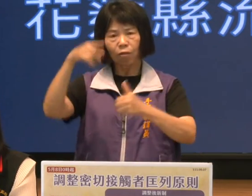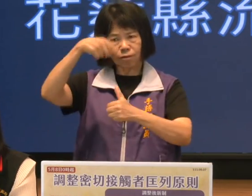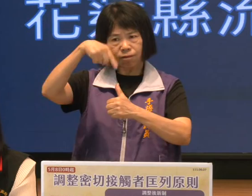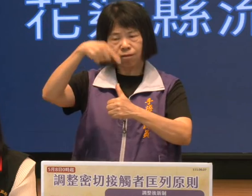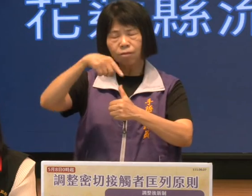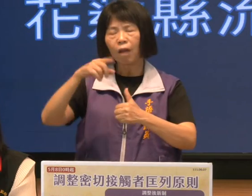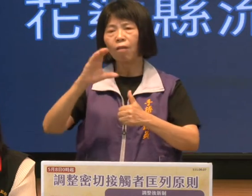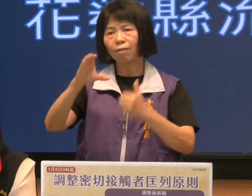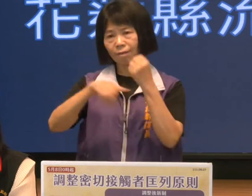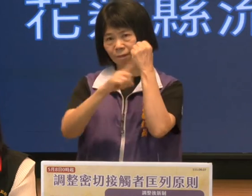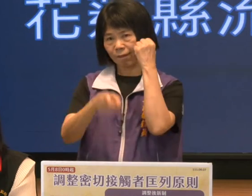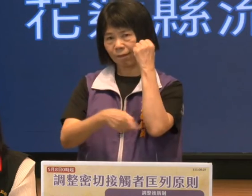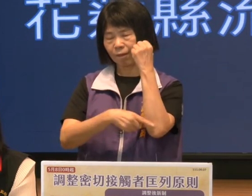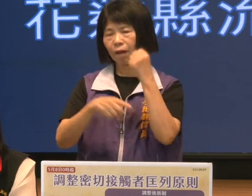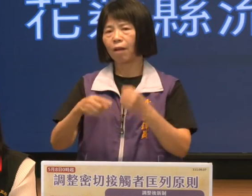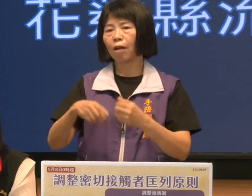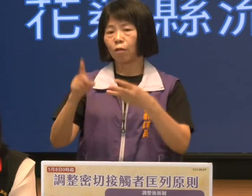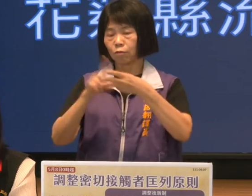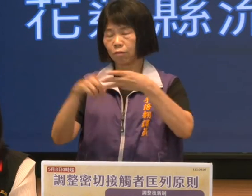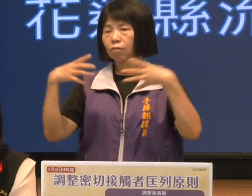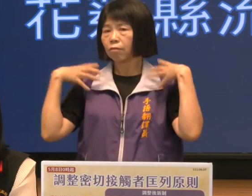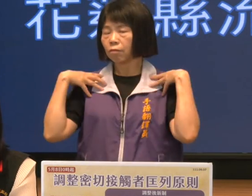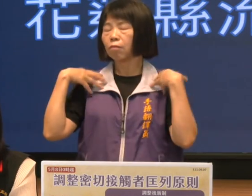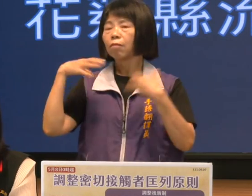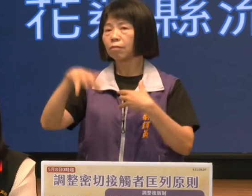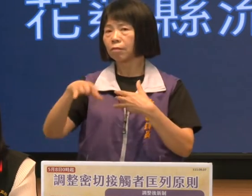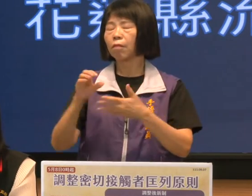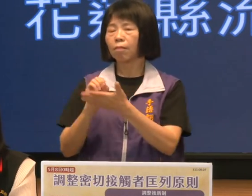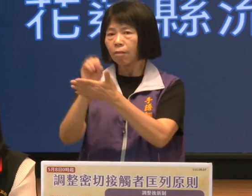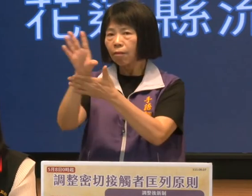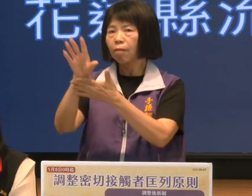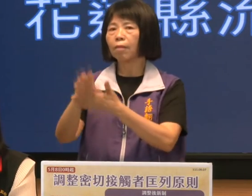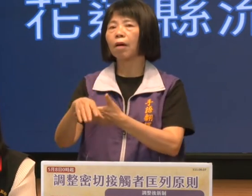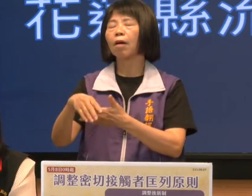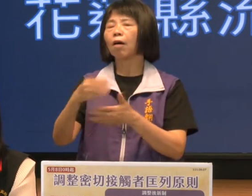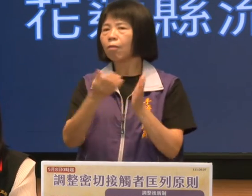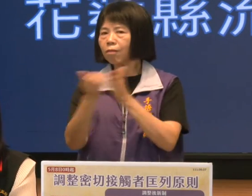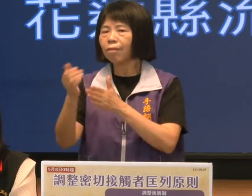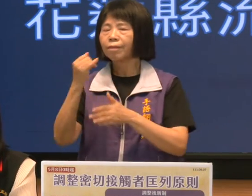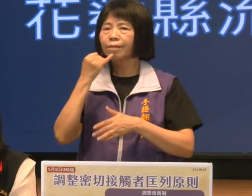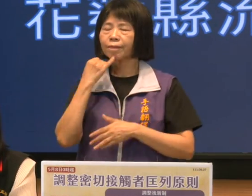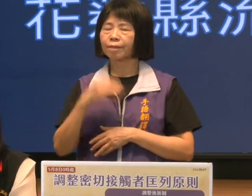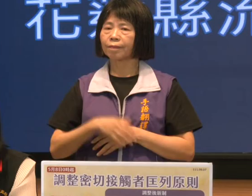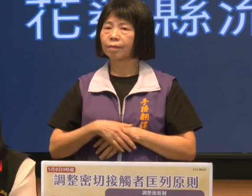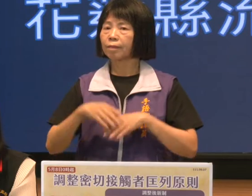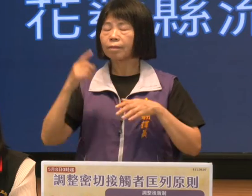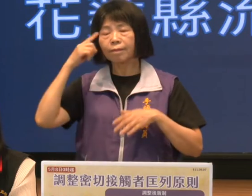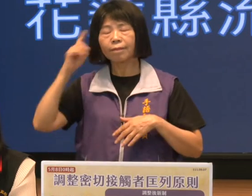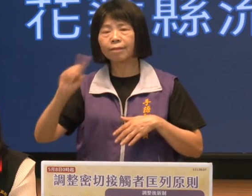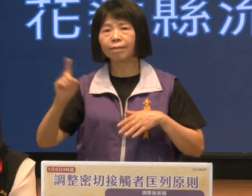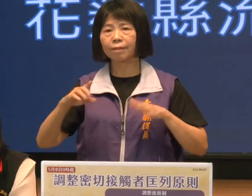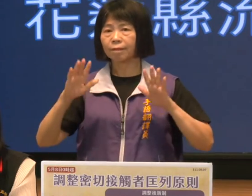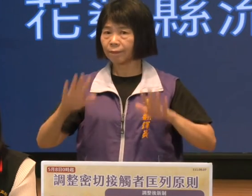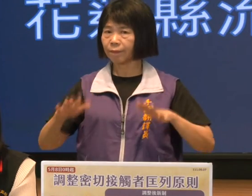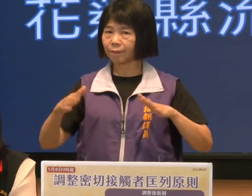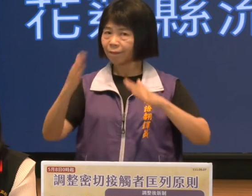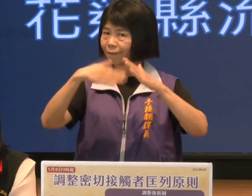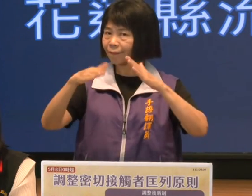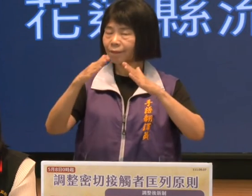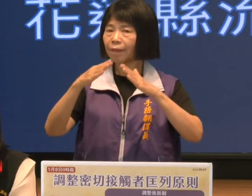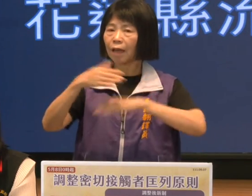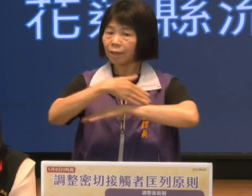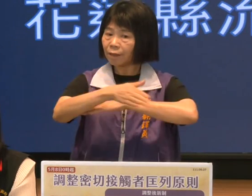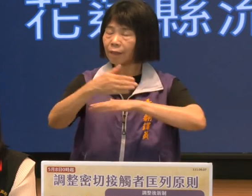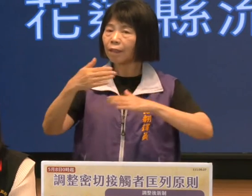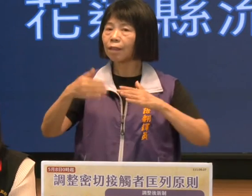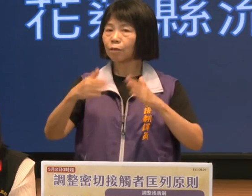方式，是可以通报主管机关来做备查的一个程序。那也就是说，县立的学校是必须报县府教